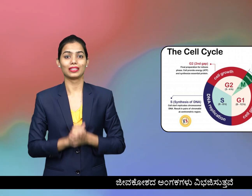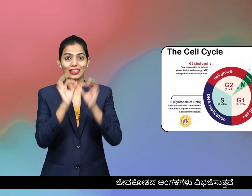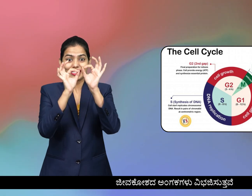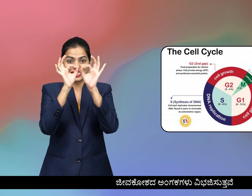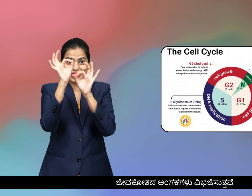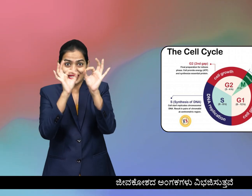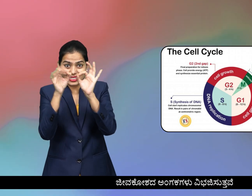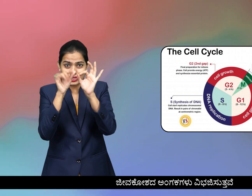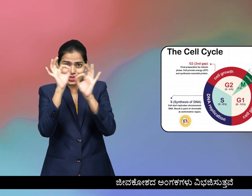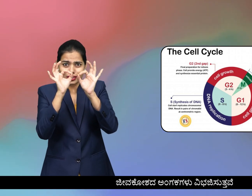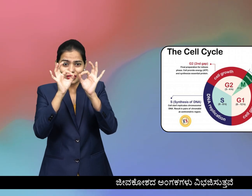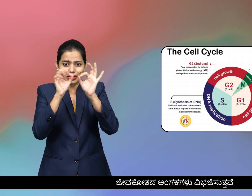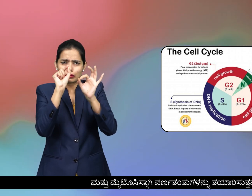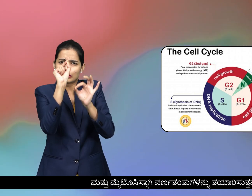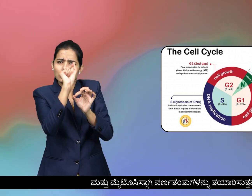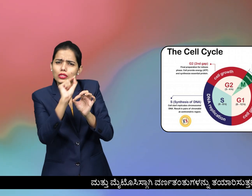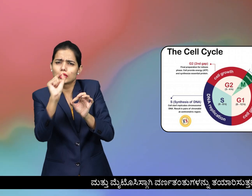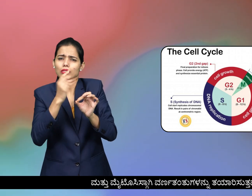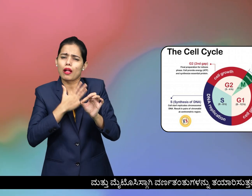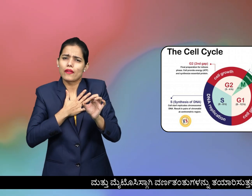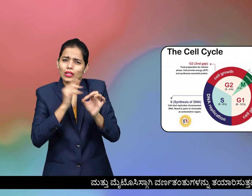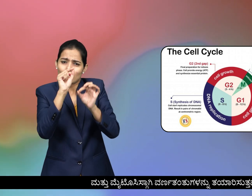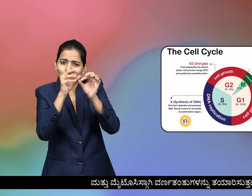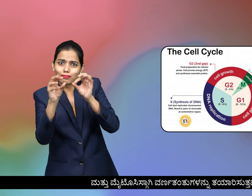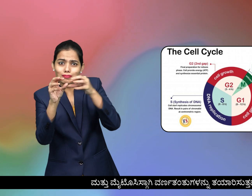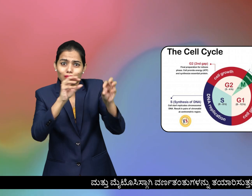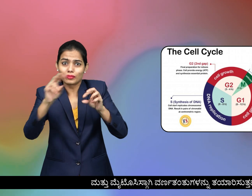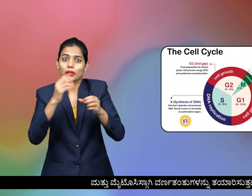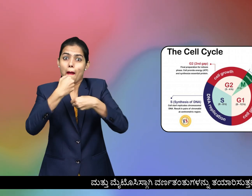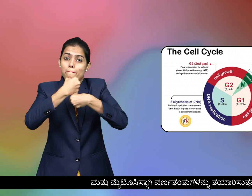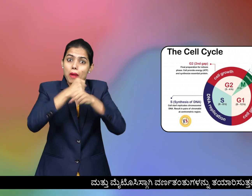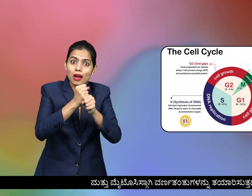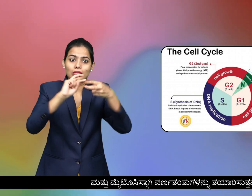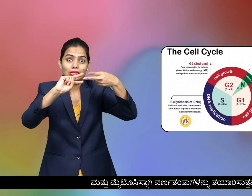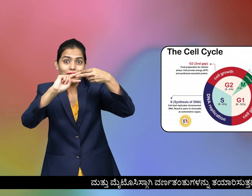ಜೀವಕೋಶದ ಅಂಗಕಗಳು ವಿಭಜಿಸುತ್ತವೆ ಮತ್ತು ಮೈಟೋಸಿಸ್ಗಾಗಿ ವರ್ಣತಂತುಗಳನ್ನ ತಯಾರಿಸುತ್ತೆ.